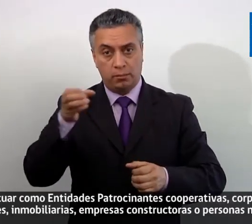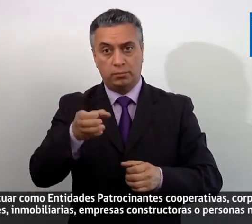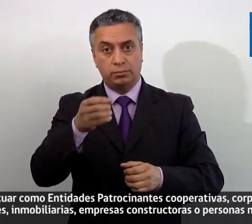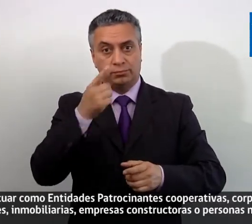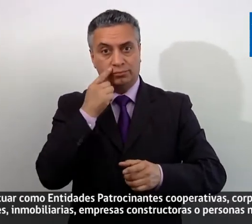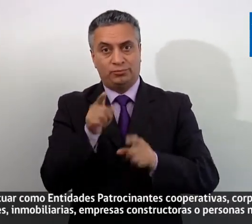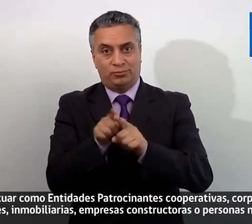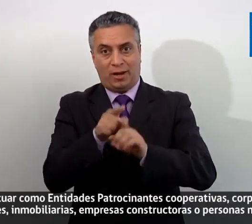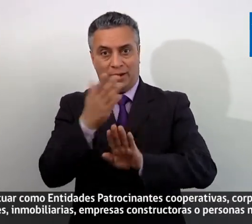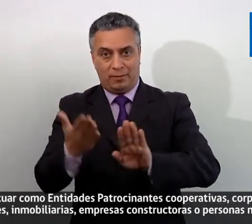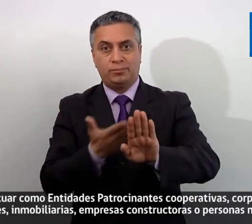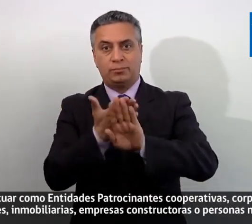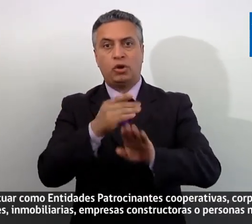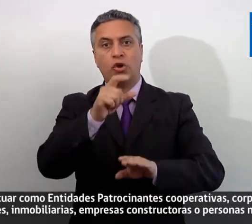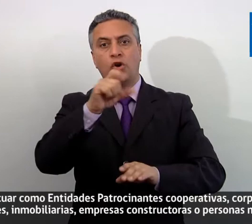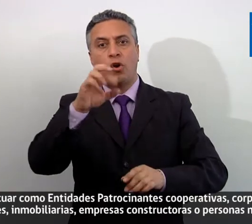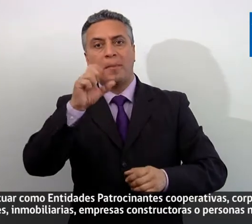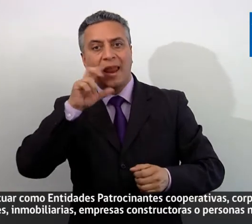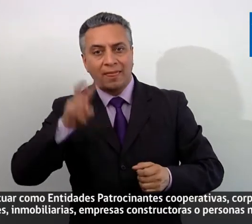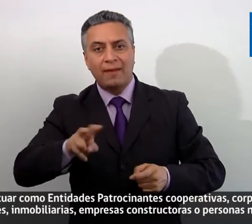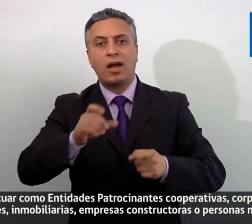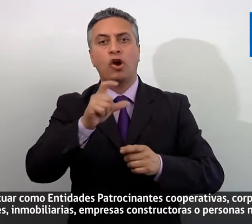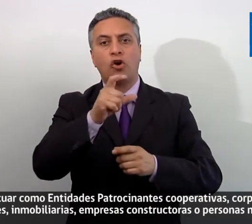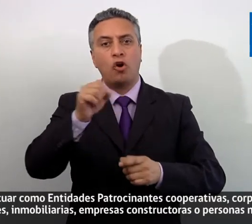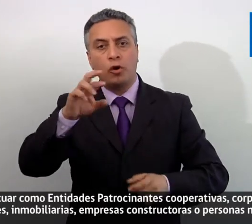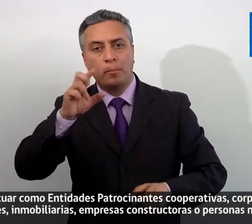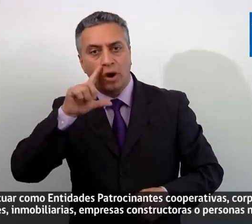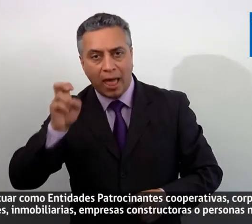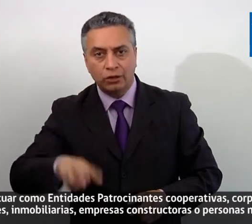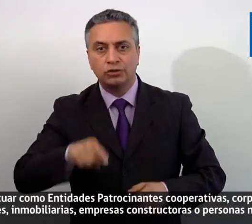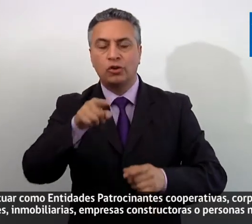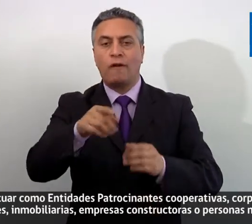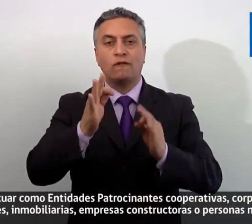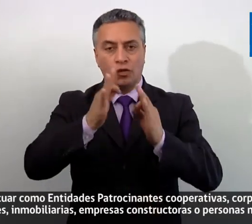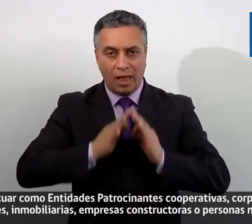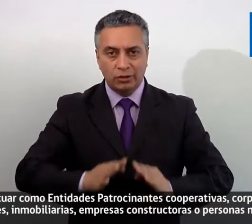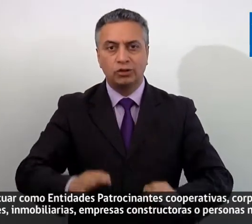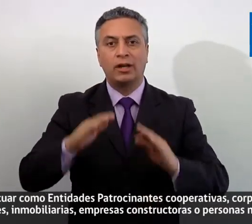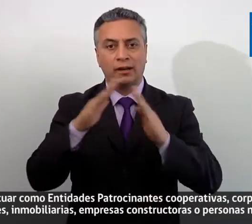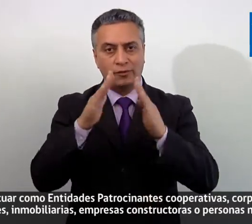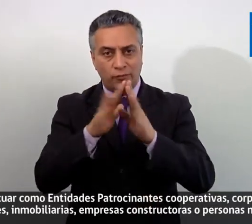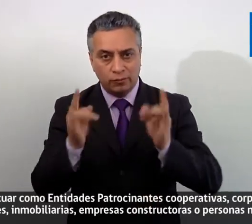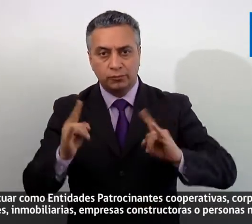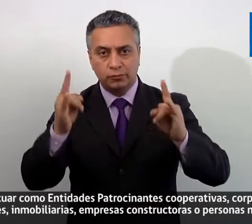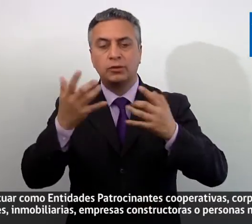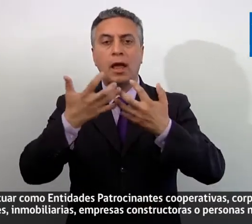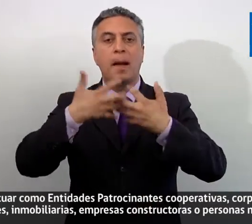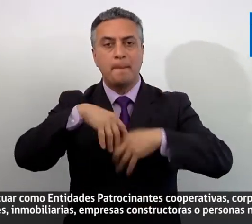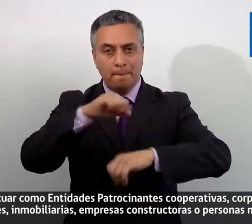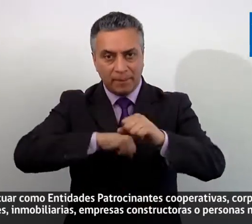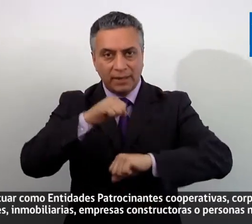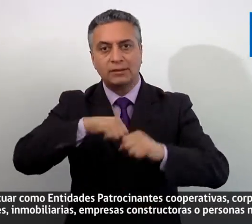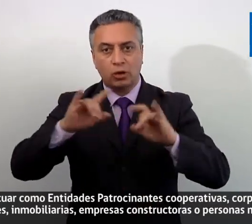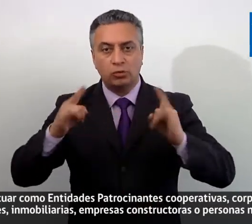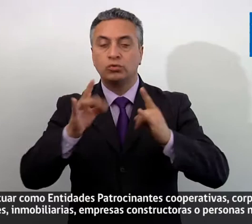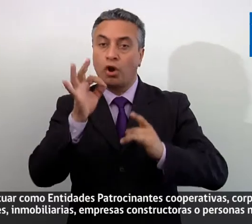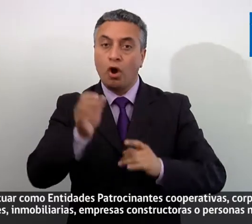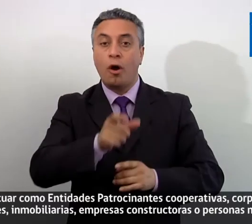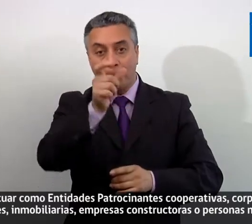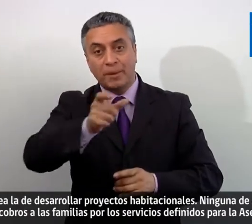entidades patrocinantes, cooperativas, corporaciones, fundaciones, inmobiliarias, empresas constructoras o personas naturales cuya